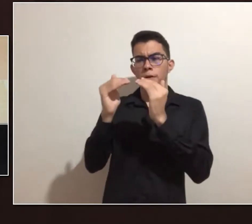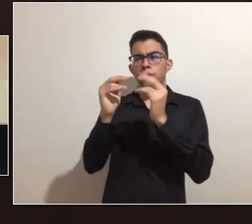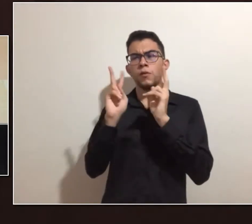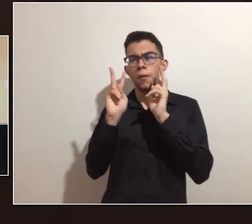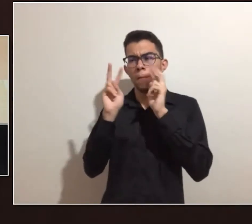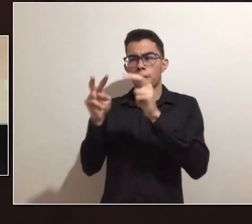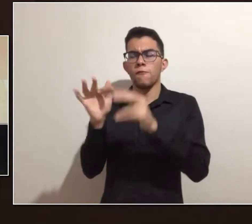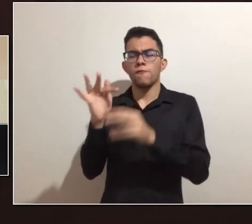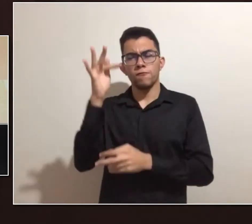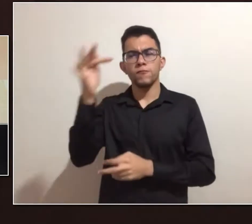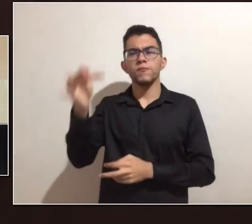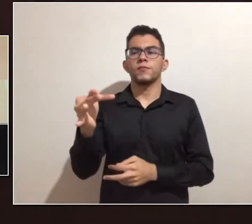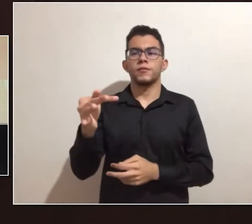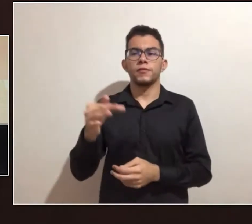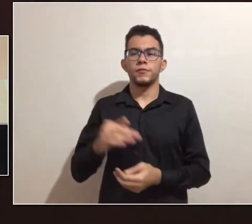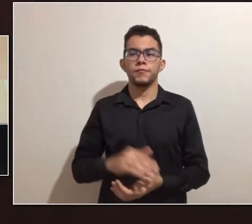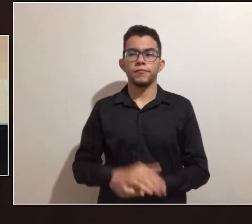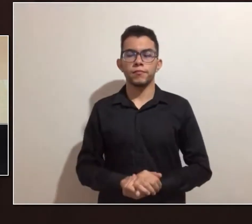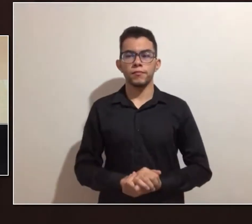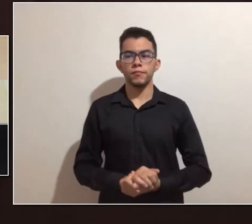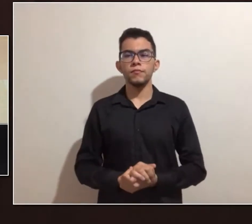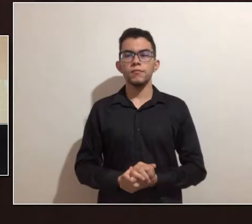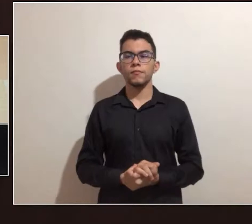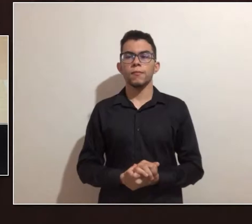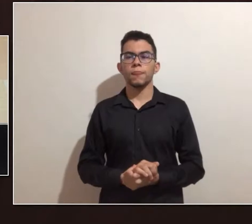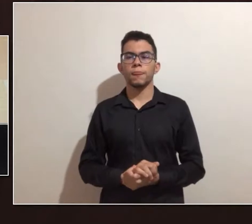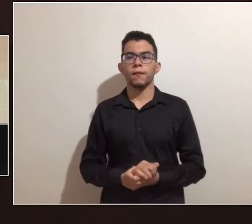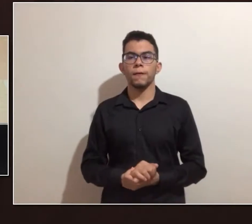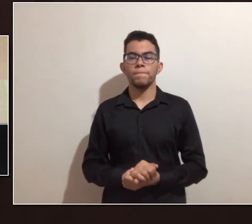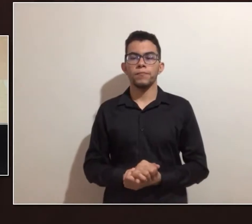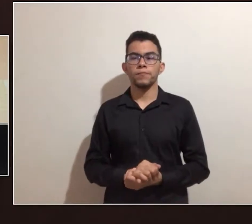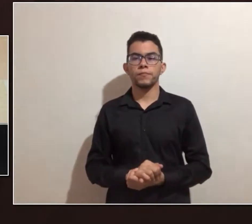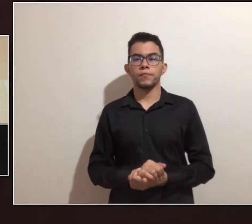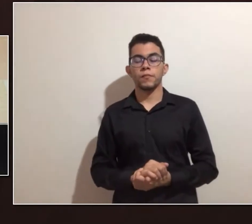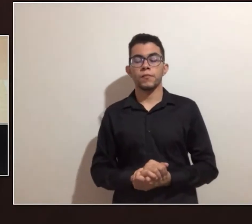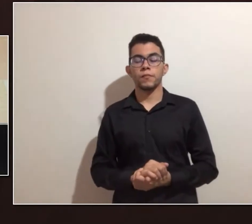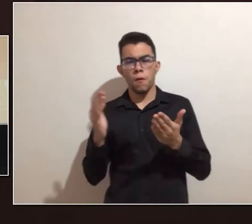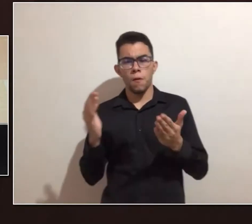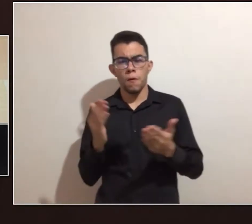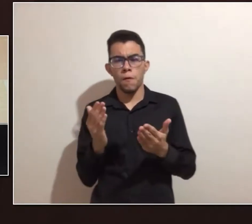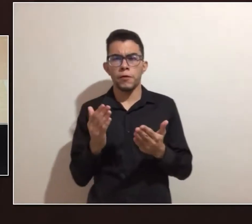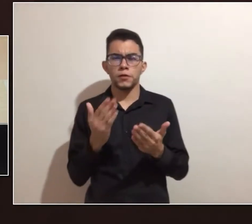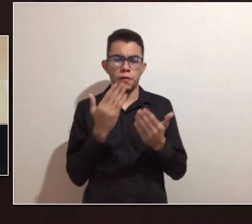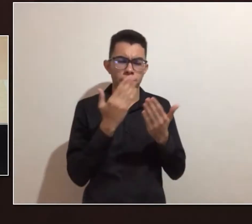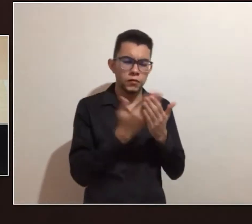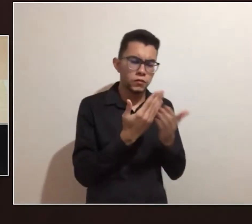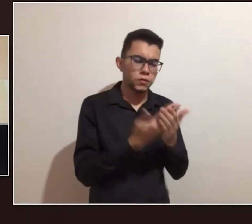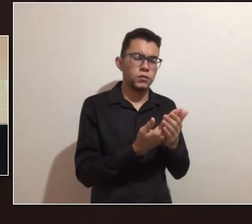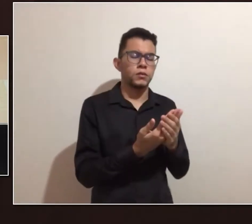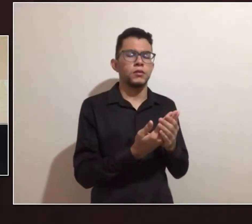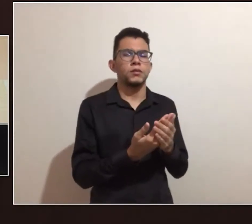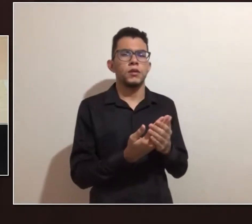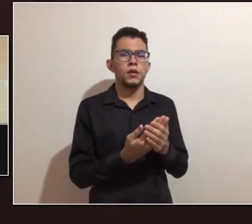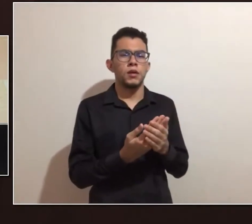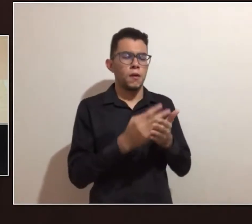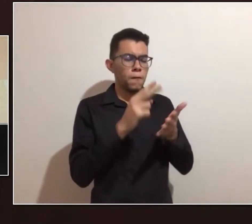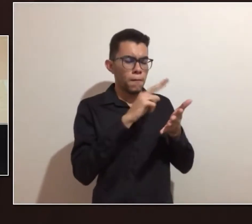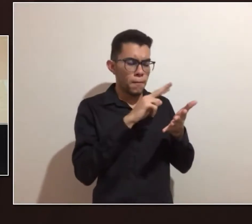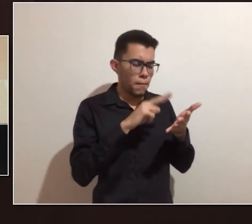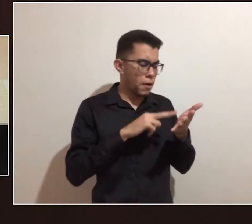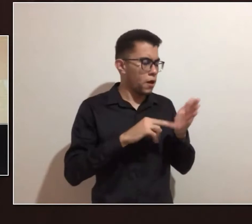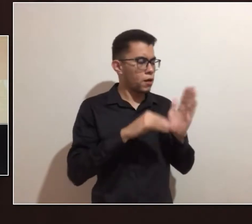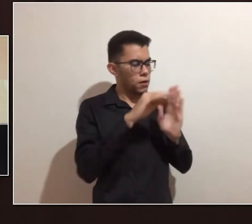estudo dessas 7 igrejas é para nós vermos os pontos positivos, para nós seguirmos, edificando a